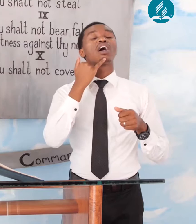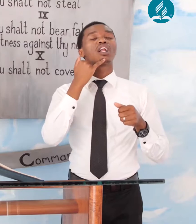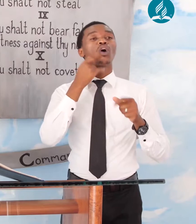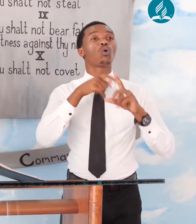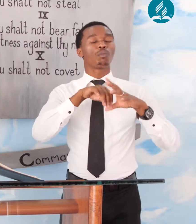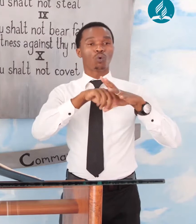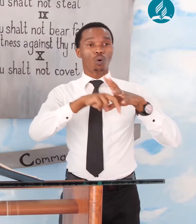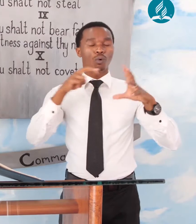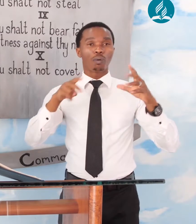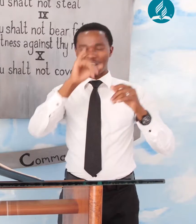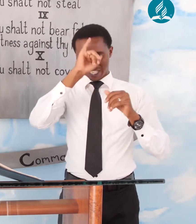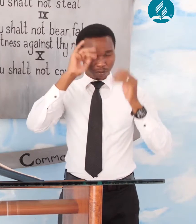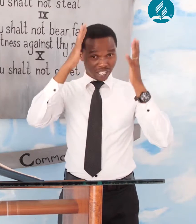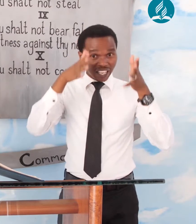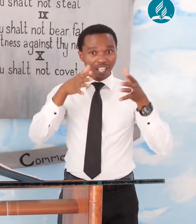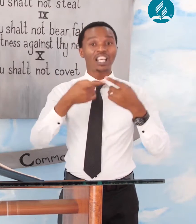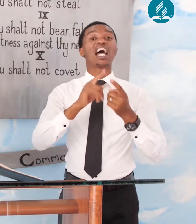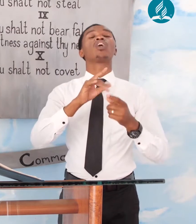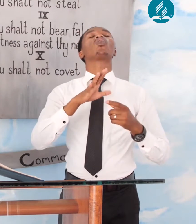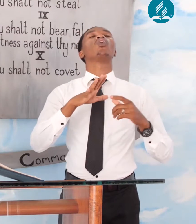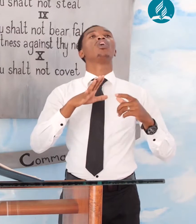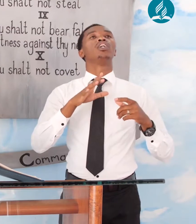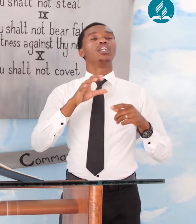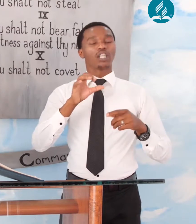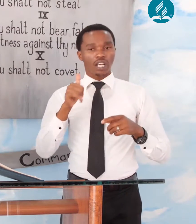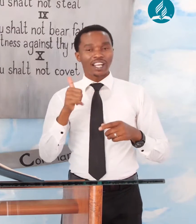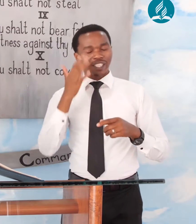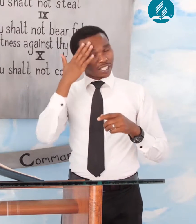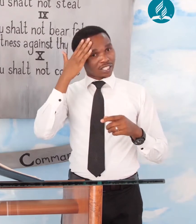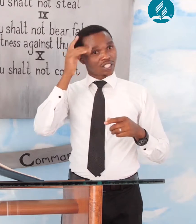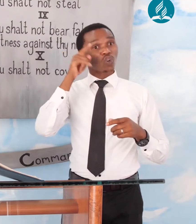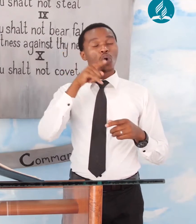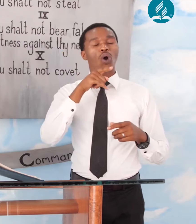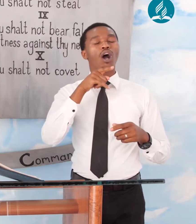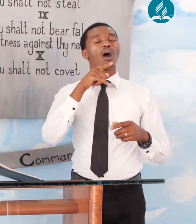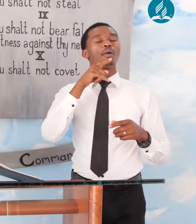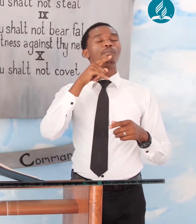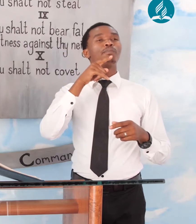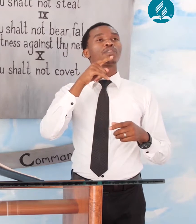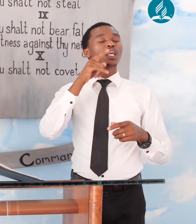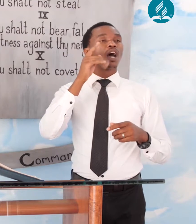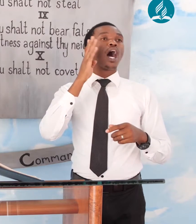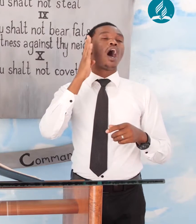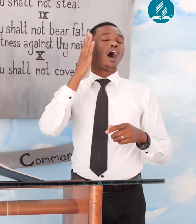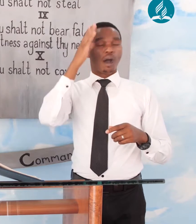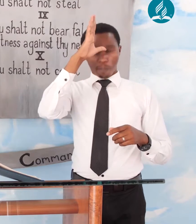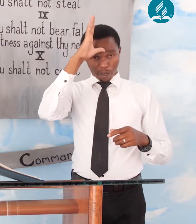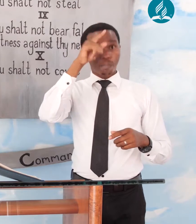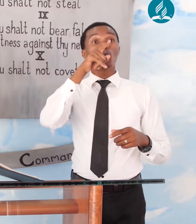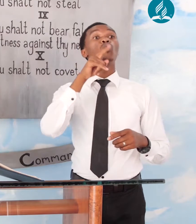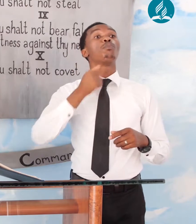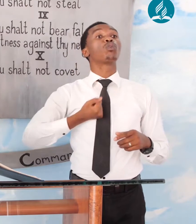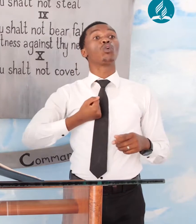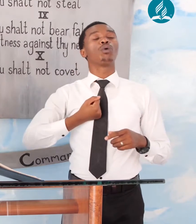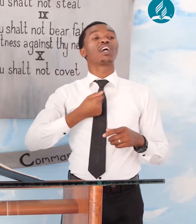w'Abisirayeli w'Abaheburayo kandi yarazi neza ko papa we farao ise kuri amukobwa y'umukobwa wa farao